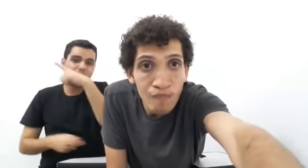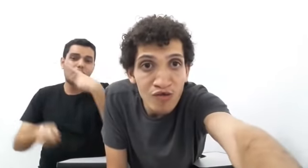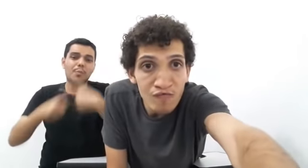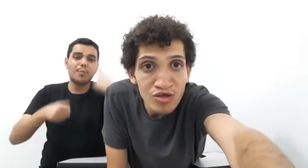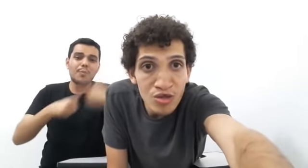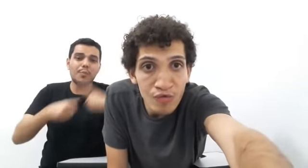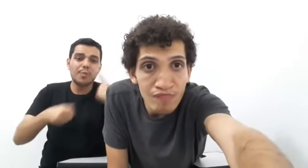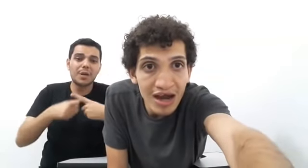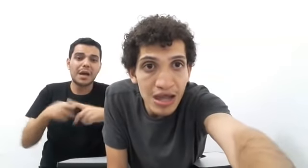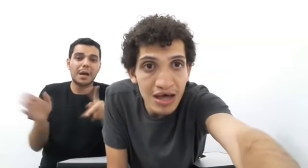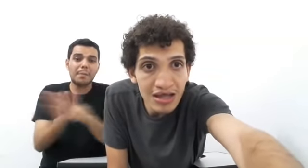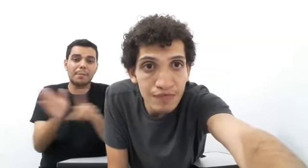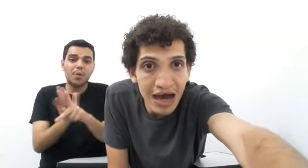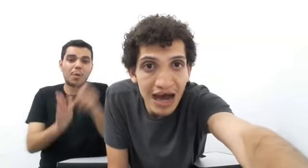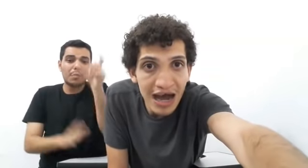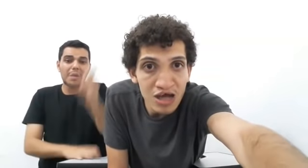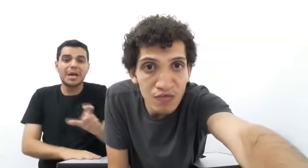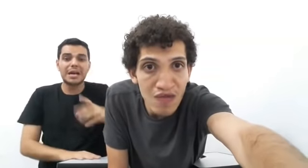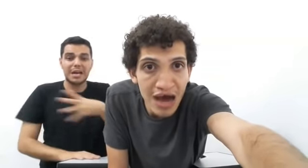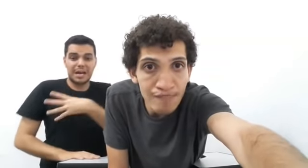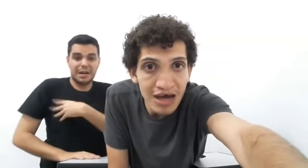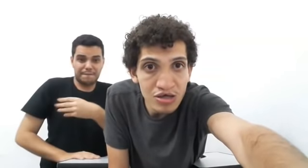meu filho para ele aceitar a estudar mais